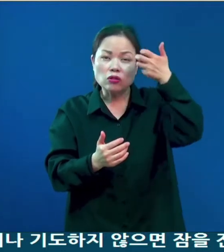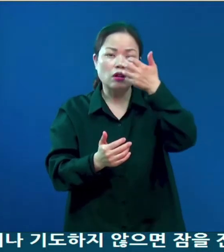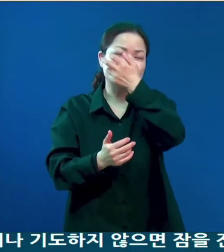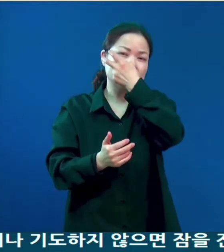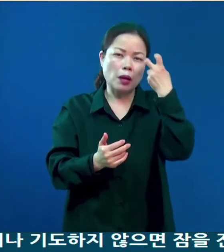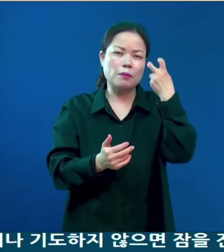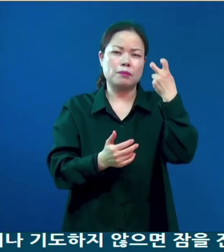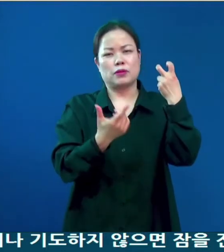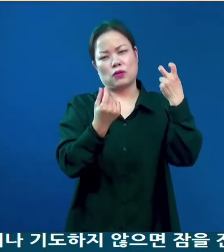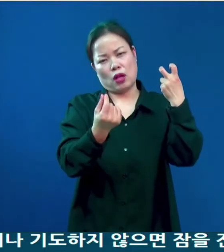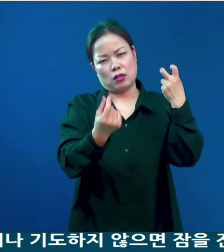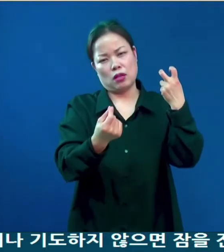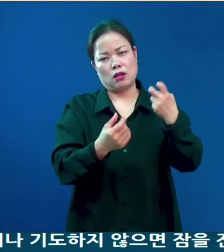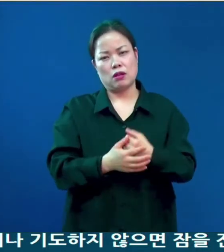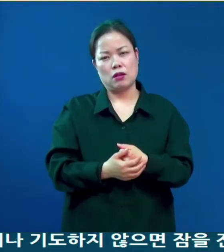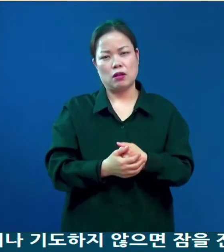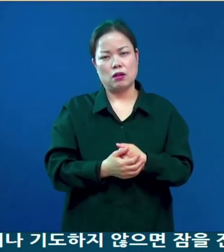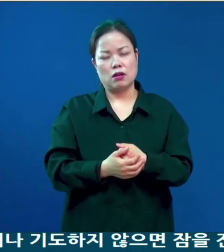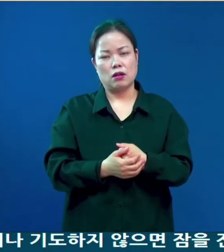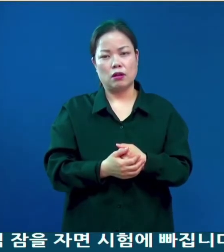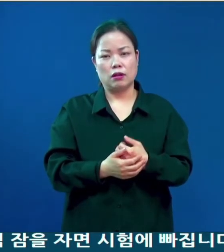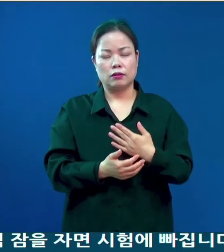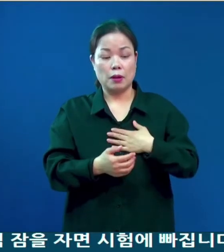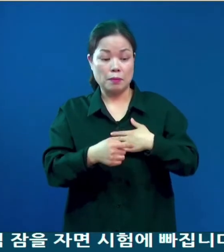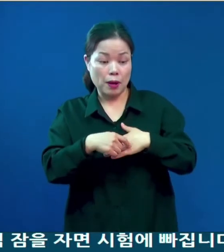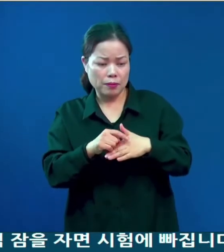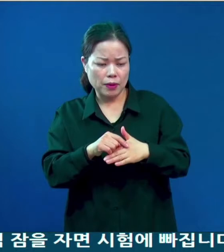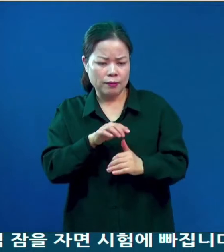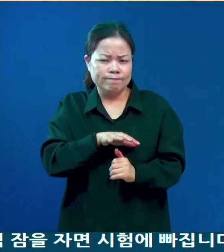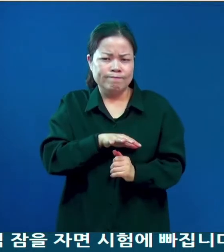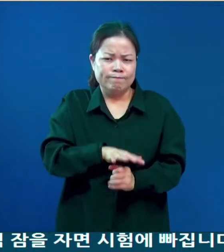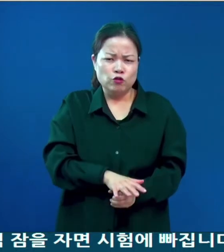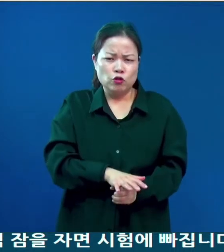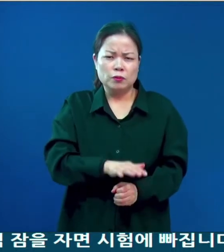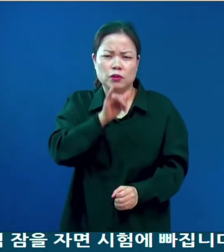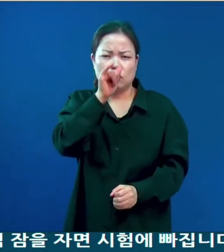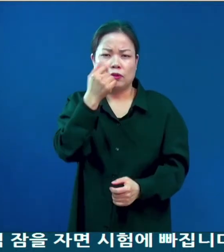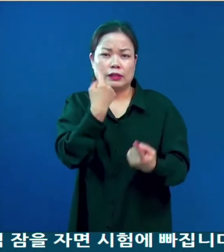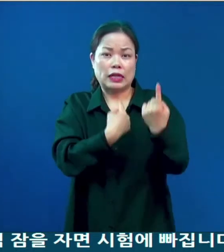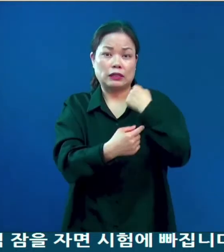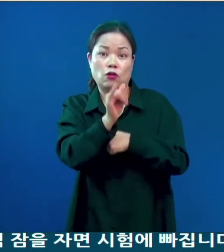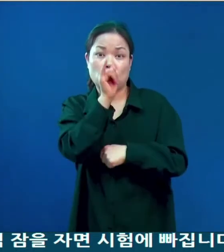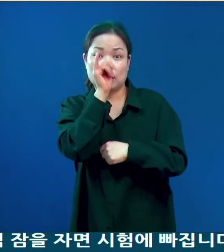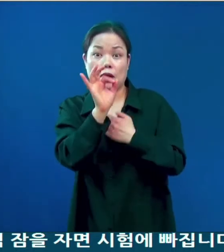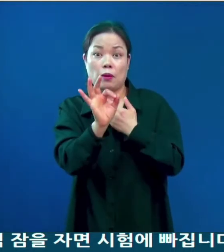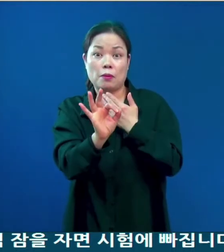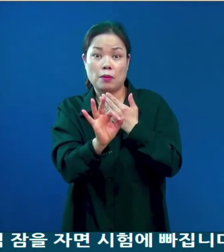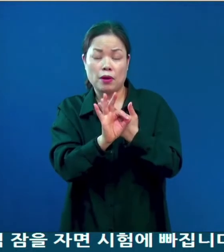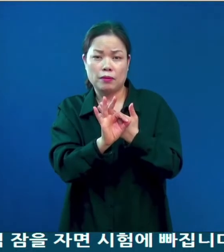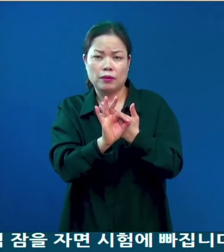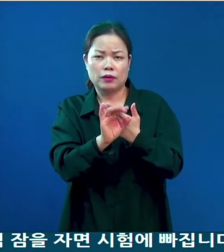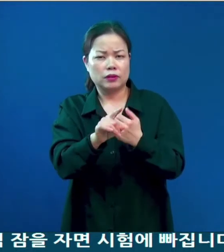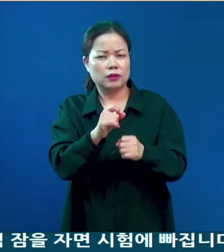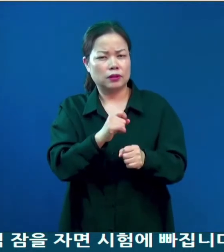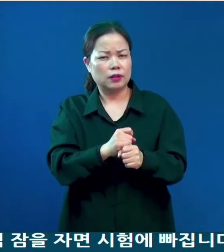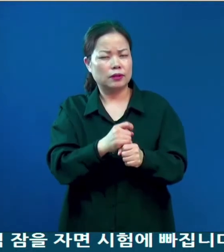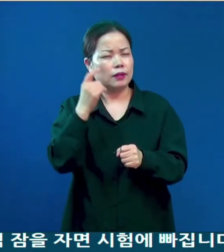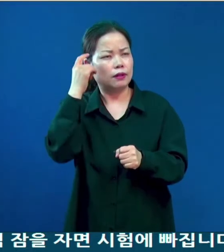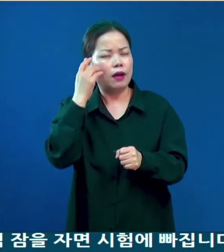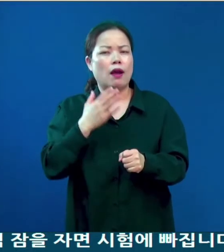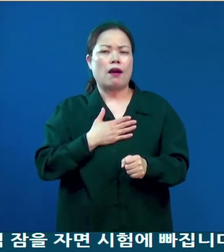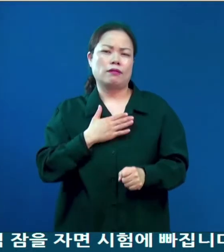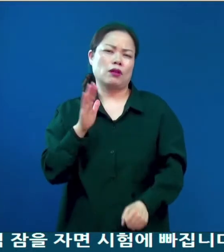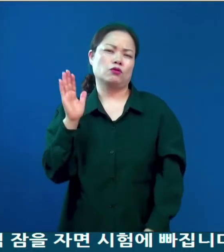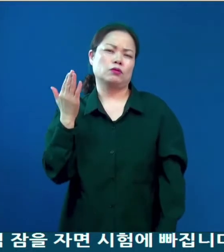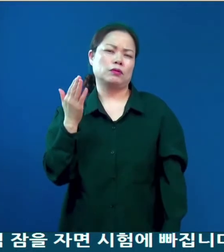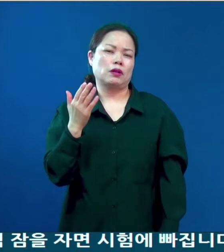거죠. 여러분 이제 내가 좀 마음에 눌림이 있고 상처가 있다라고 하시면, 그렇게 진단하시면 딱 맞아요. 아, 내가